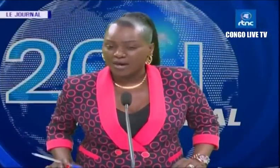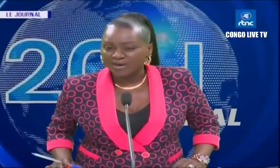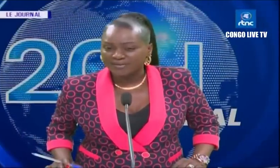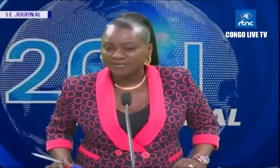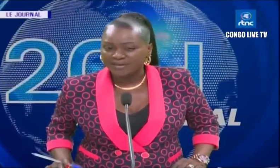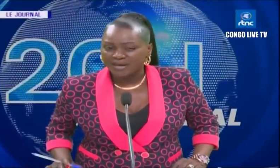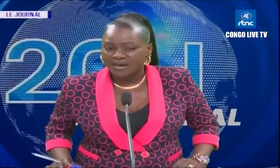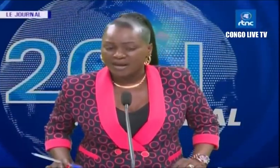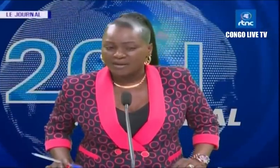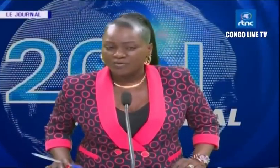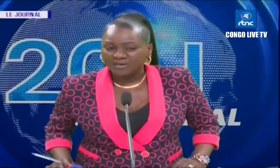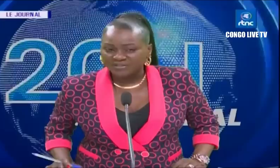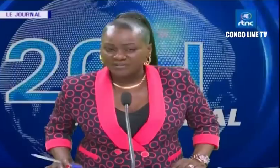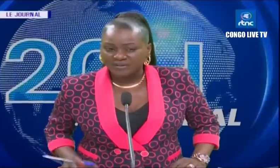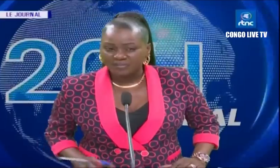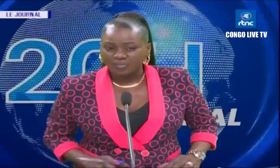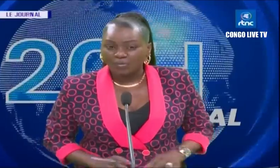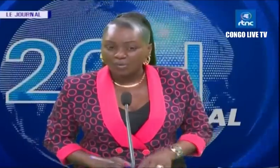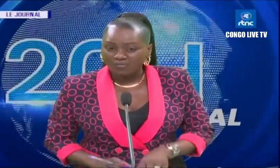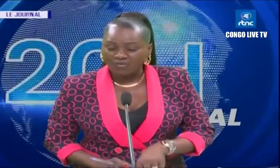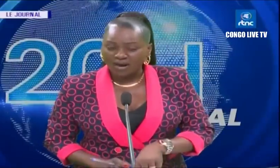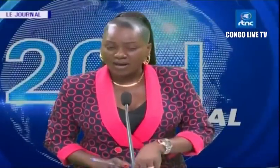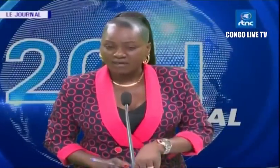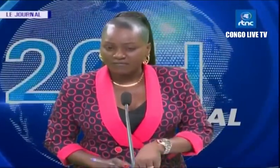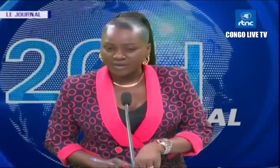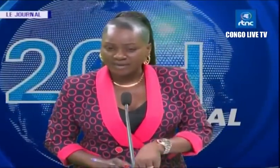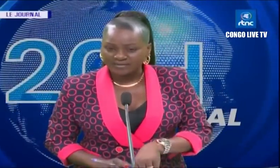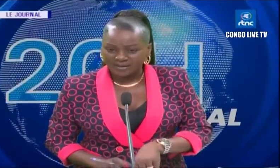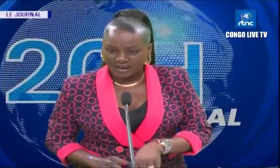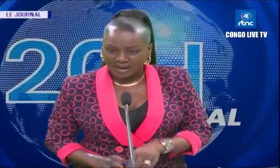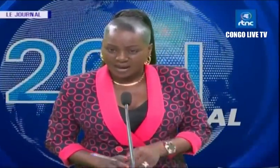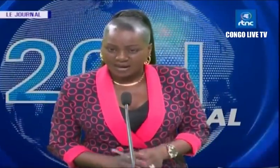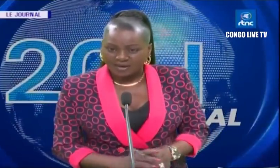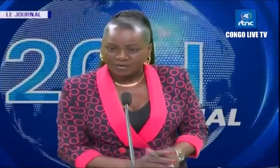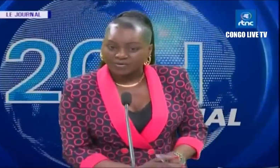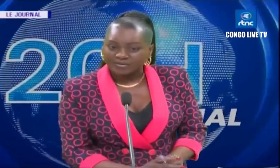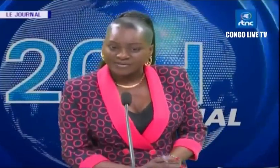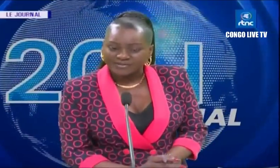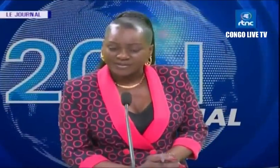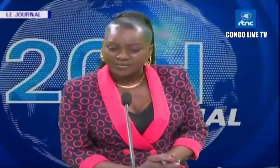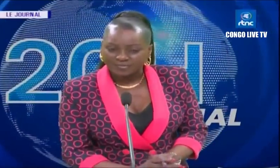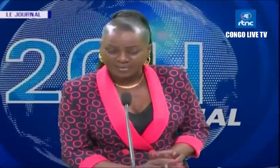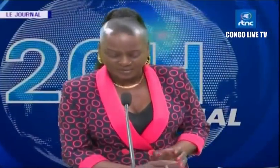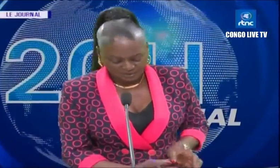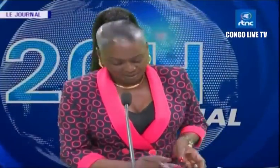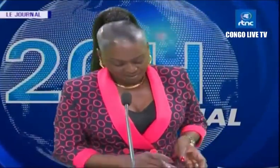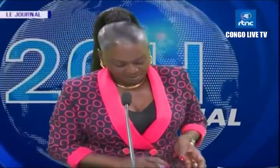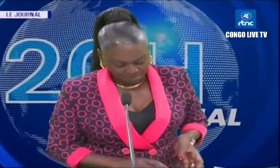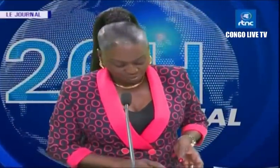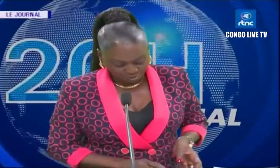organisé une activité pour promouvoir et vulgariser la langue des signes. Betty Amani pour le